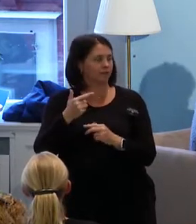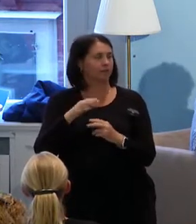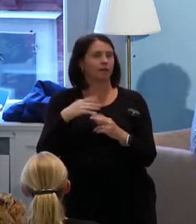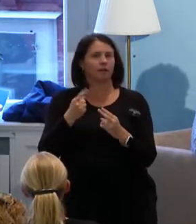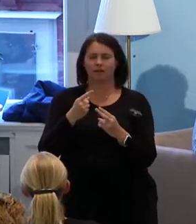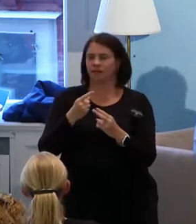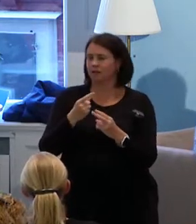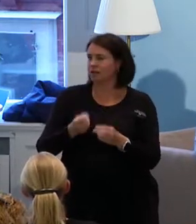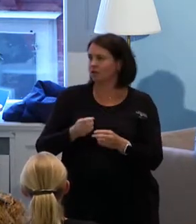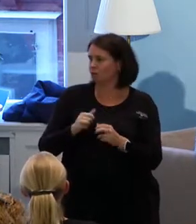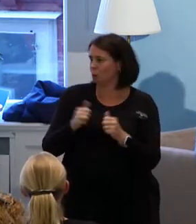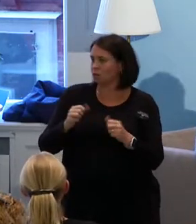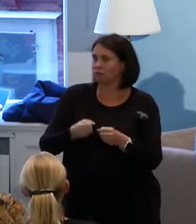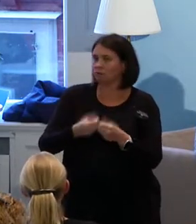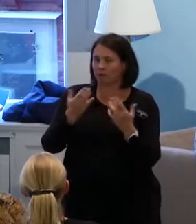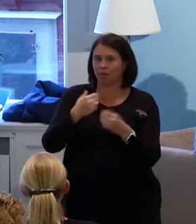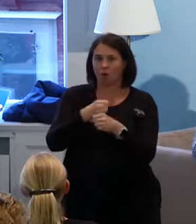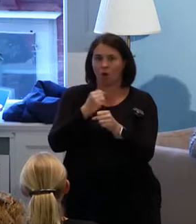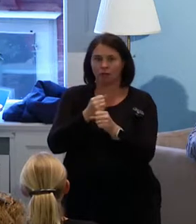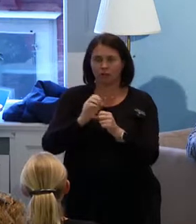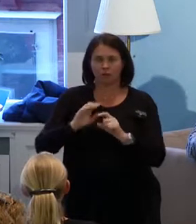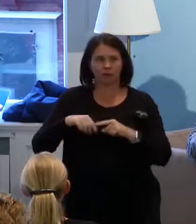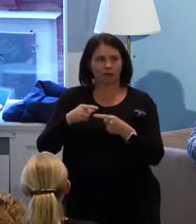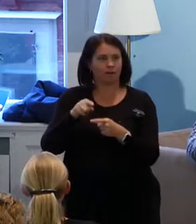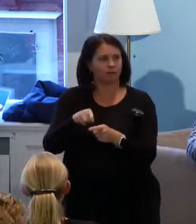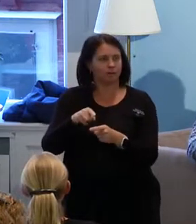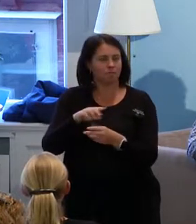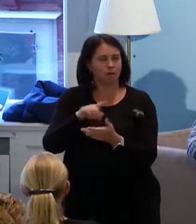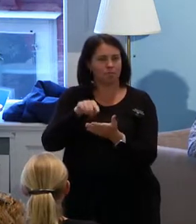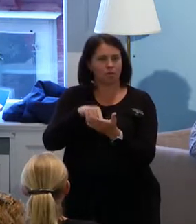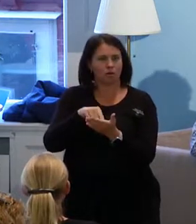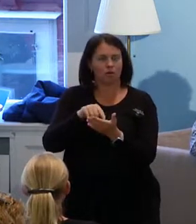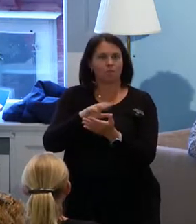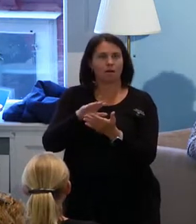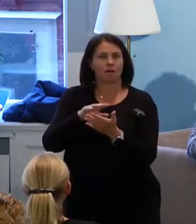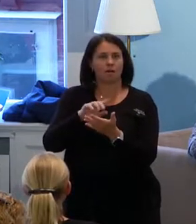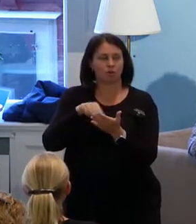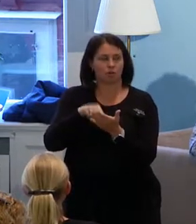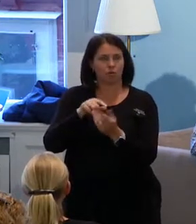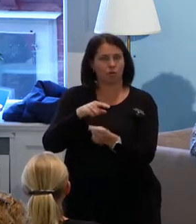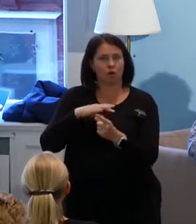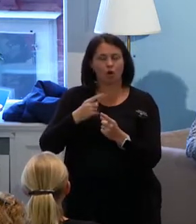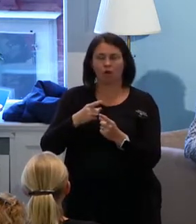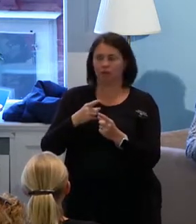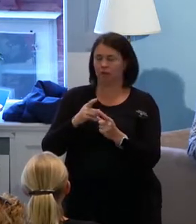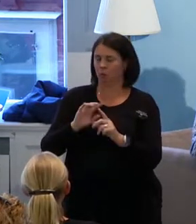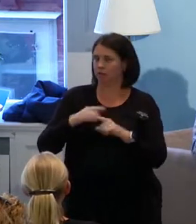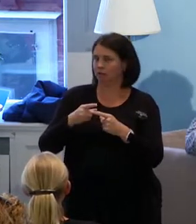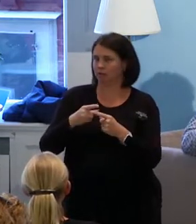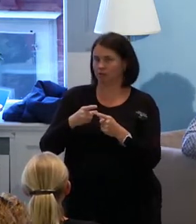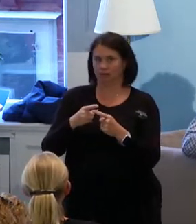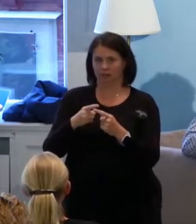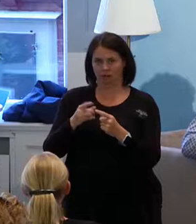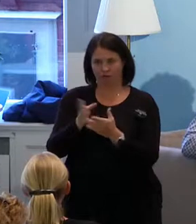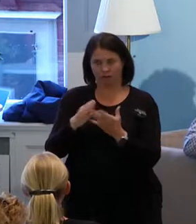stort spelbolagsutvecklare i Malmö. De har ju en superinternationell yrkeskår och